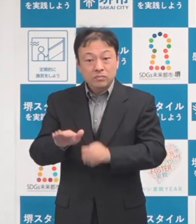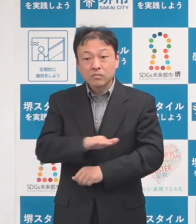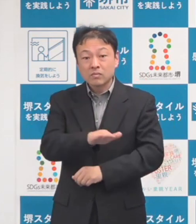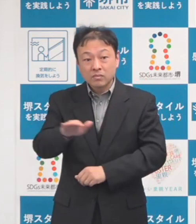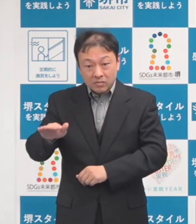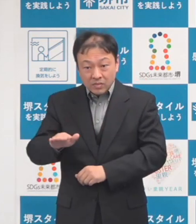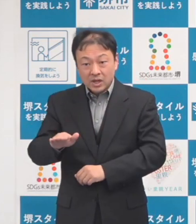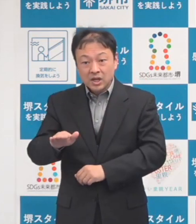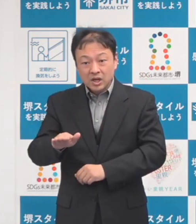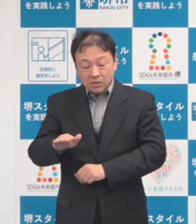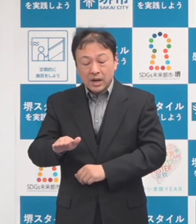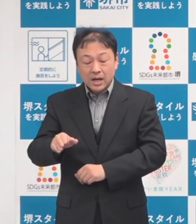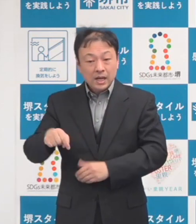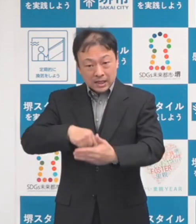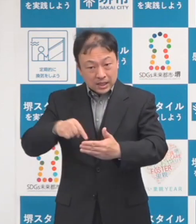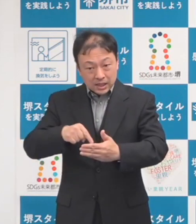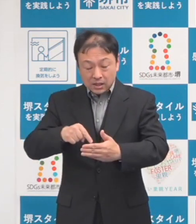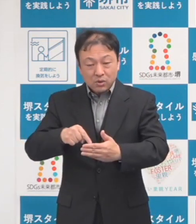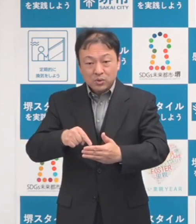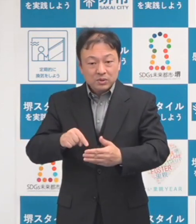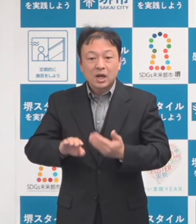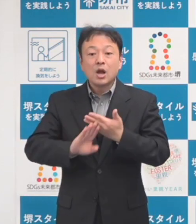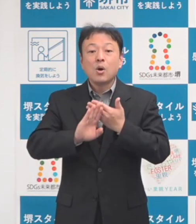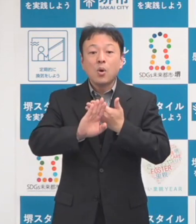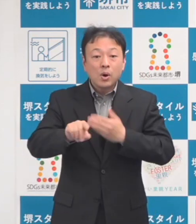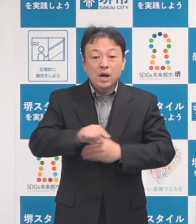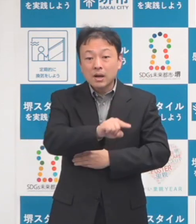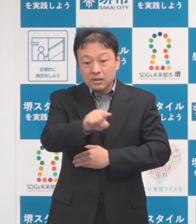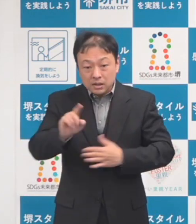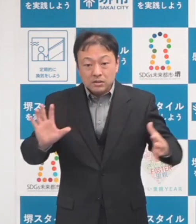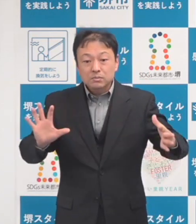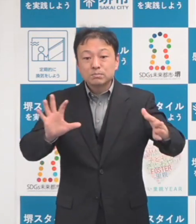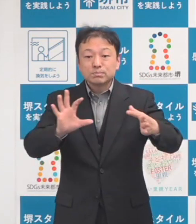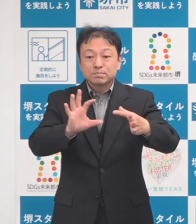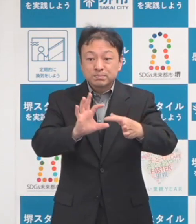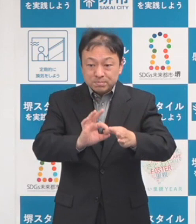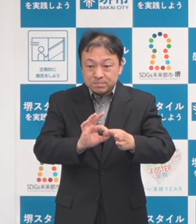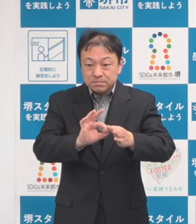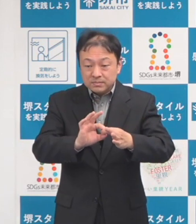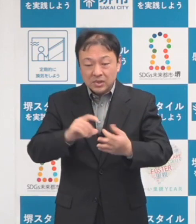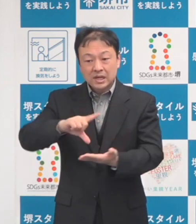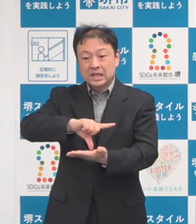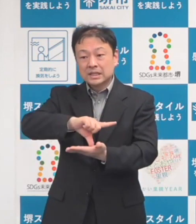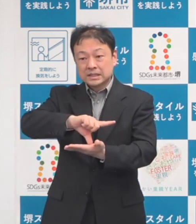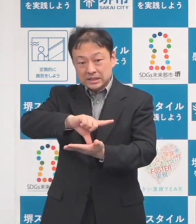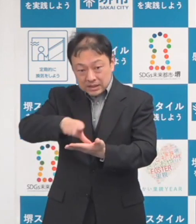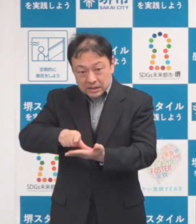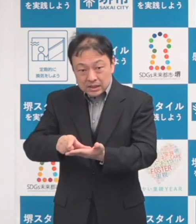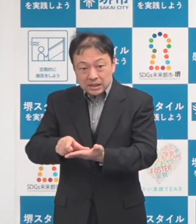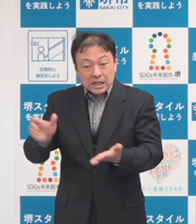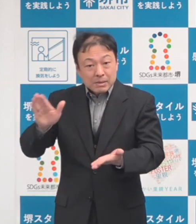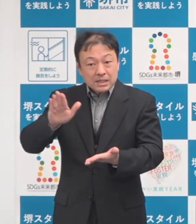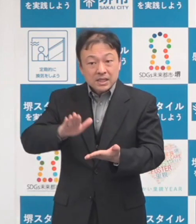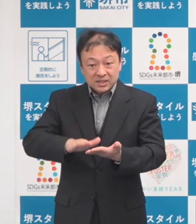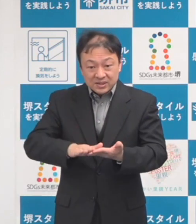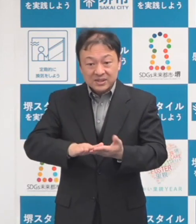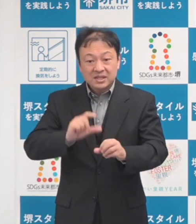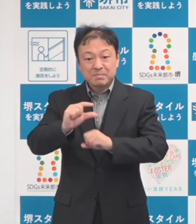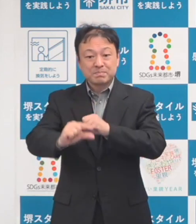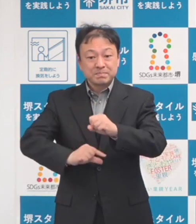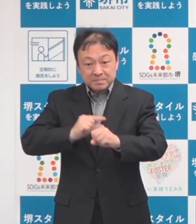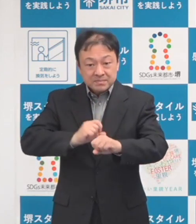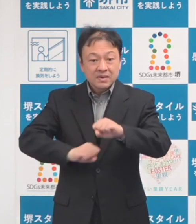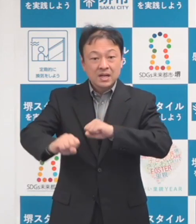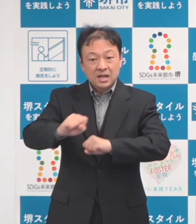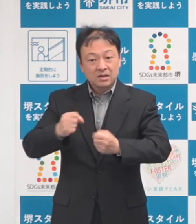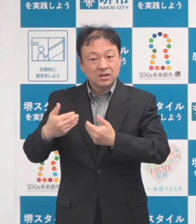て多くの会員の皆様とつながっていただいて、地域に密着した SDGs の取り組みを進められ